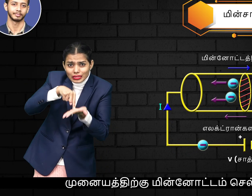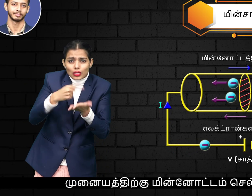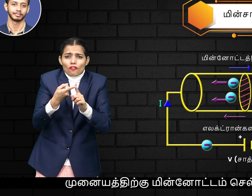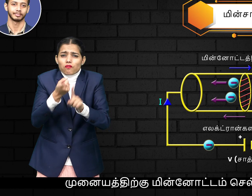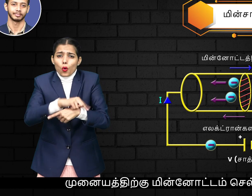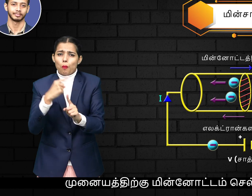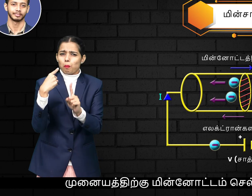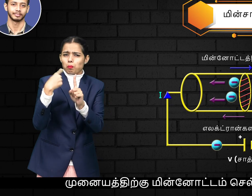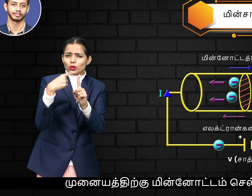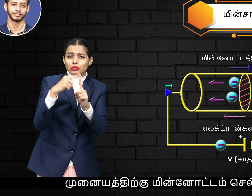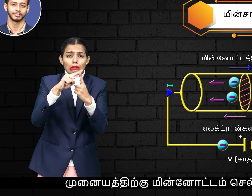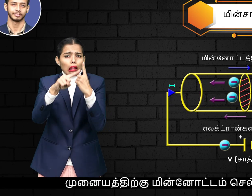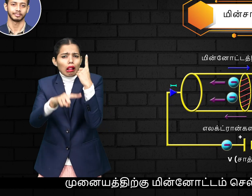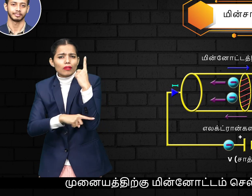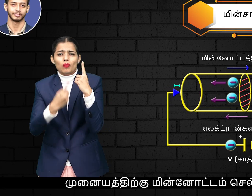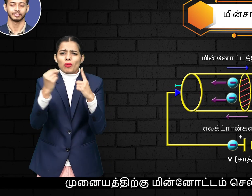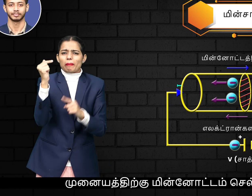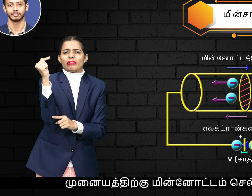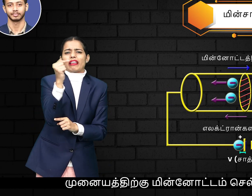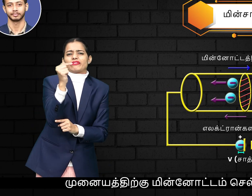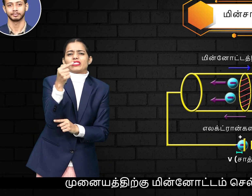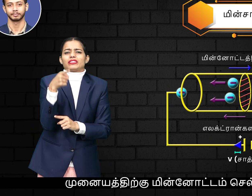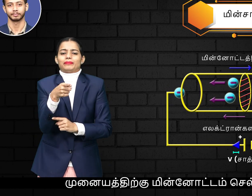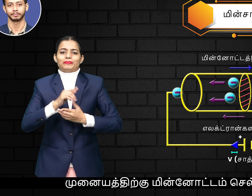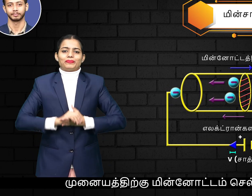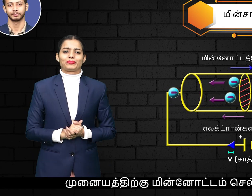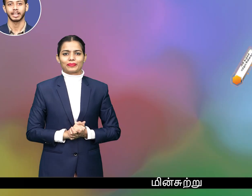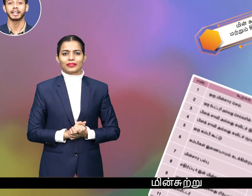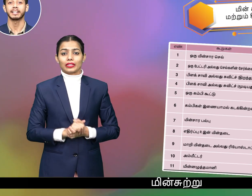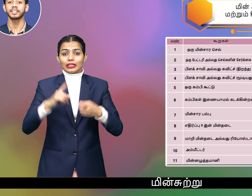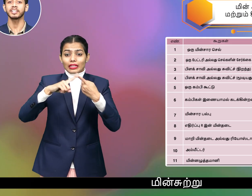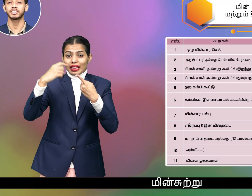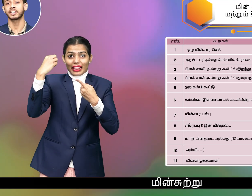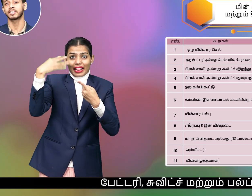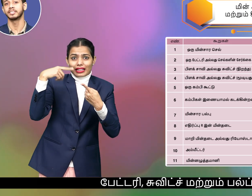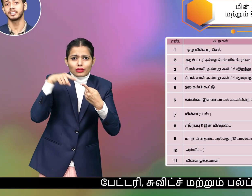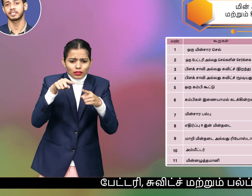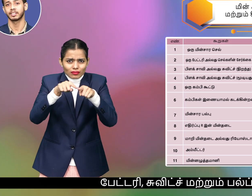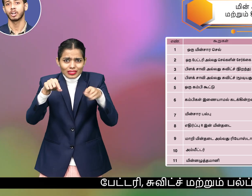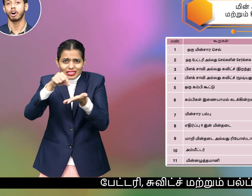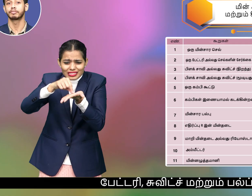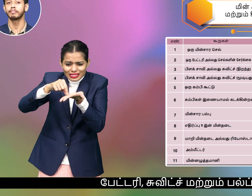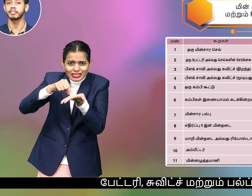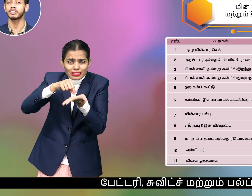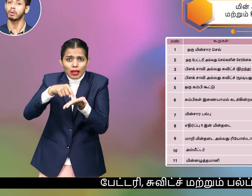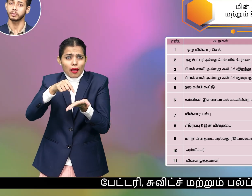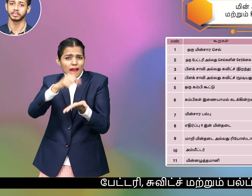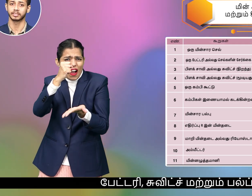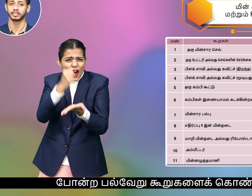செல்கிறது. மின்சுற்று பேட்டரி, சுவிட்ச்